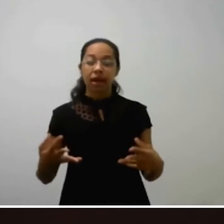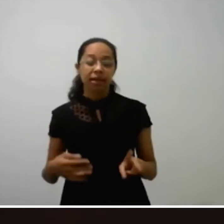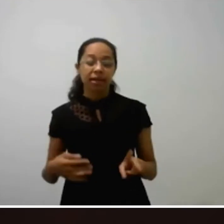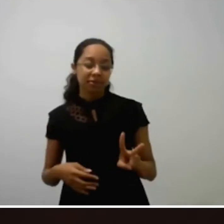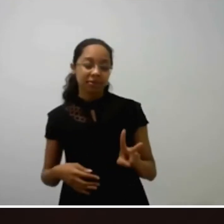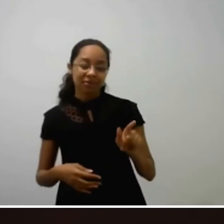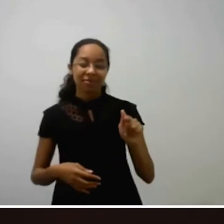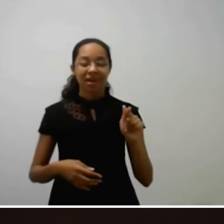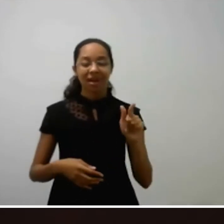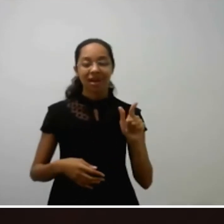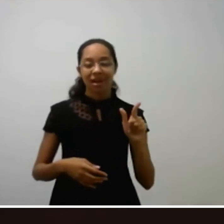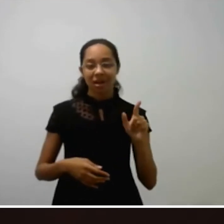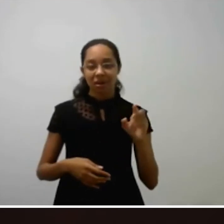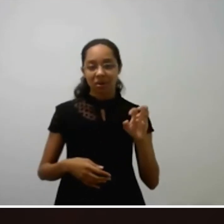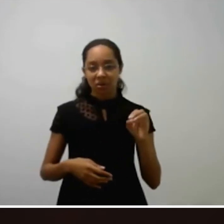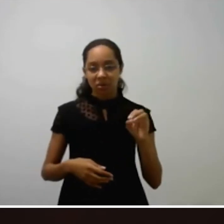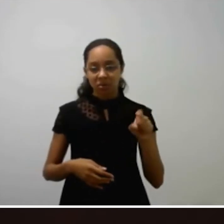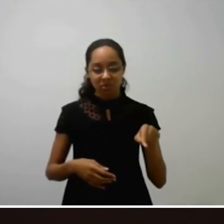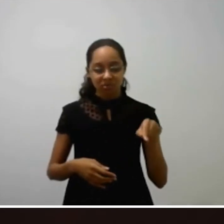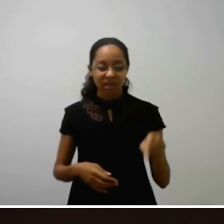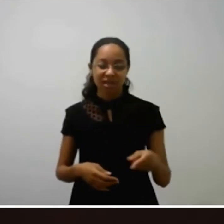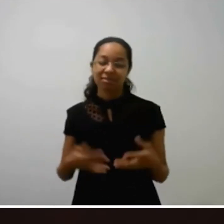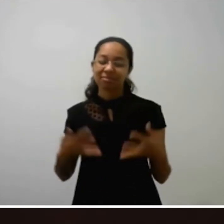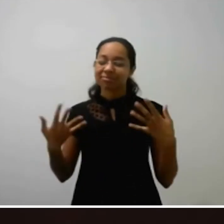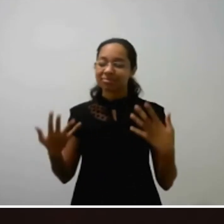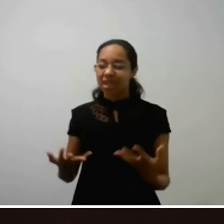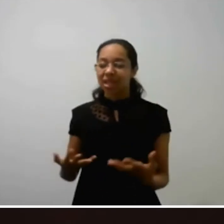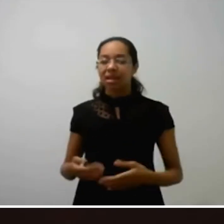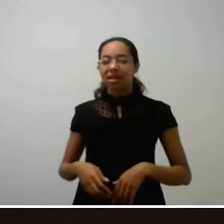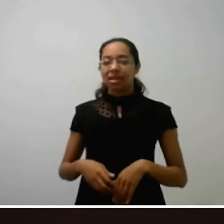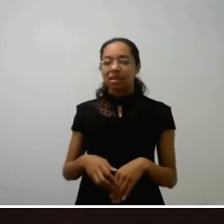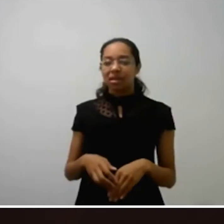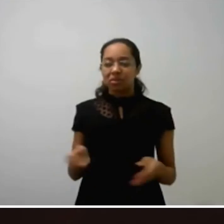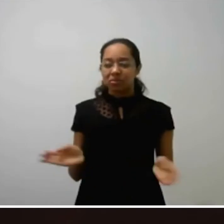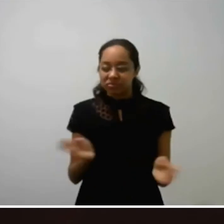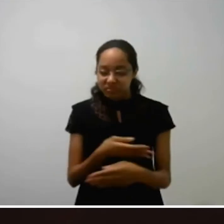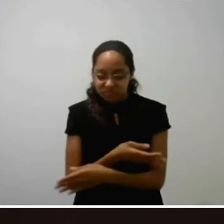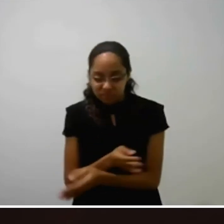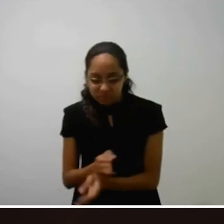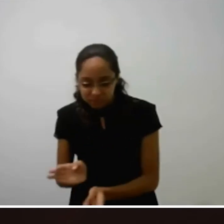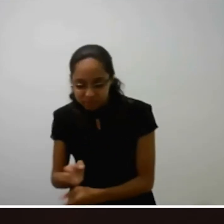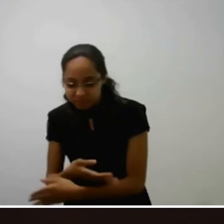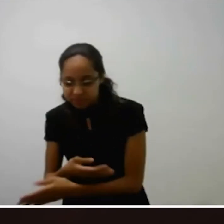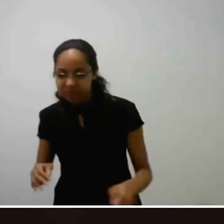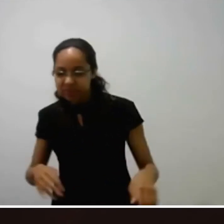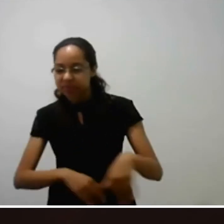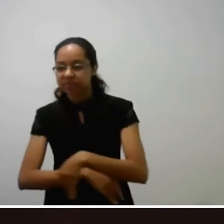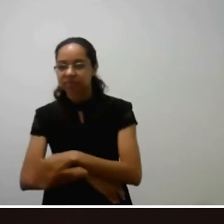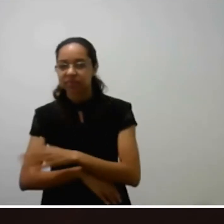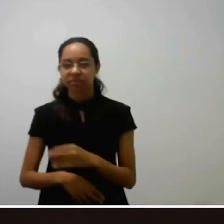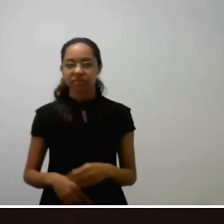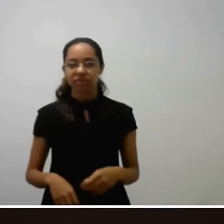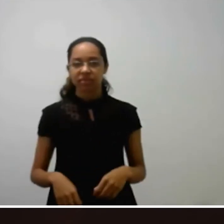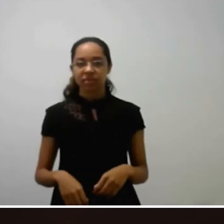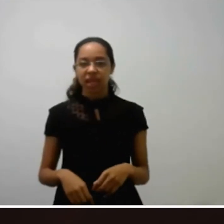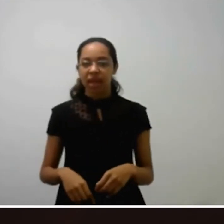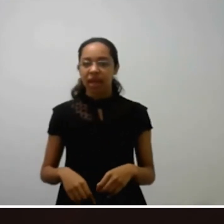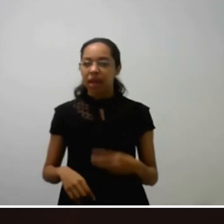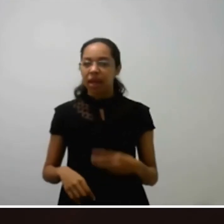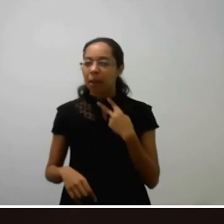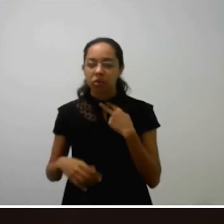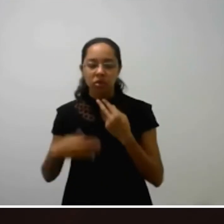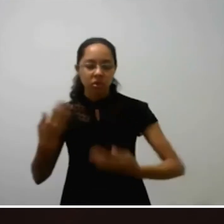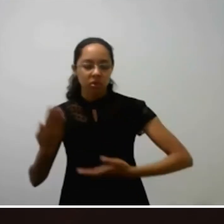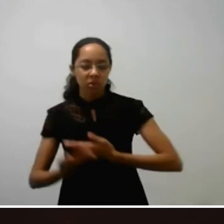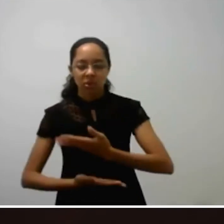ele, para não prejudicar os outros, porque se ele ficasse do lado de alguns eram perseguidos, né, podiam ser mortos. Então ele se